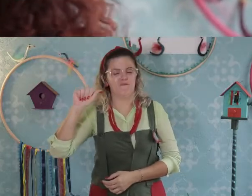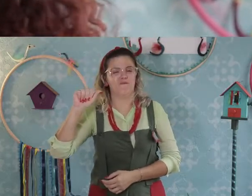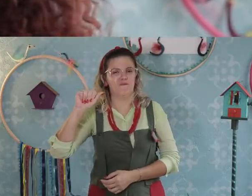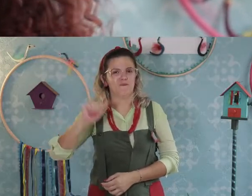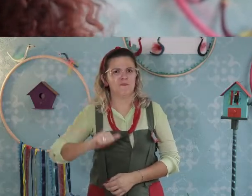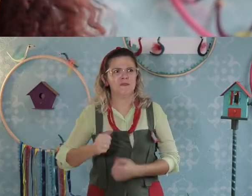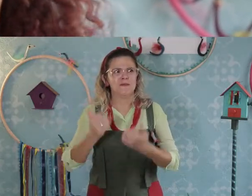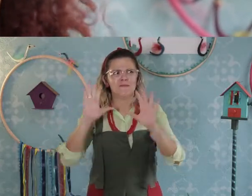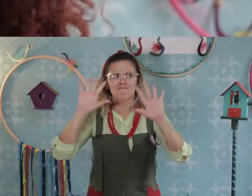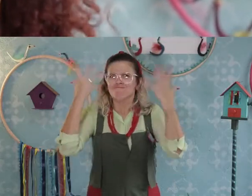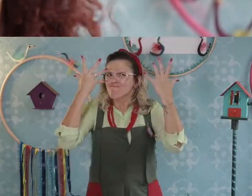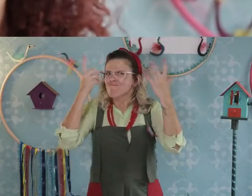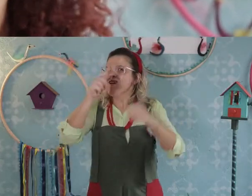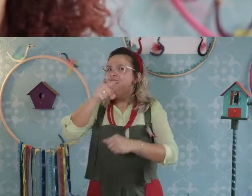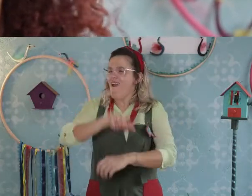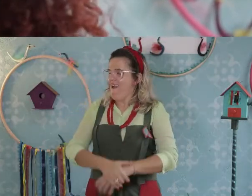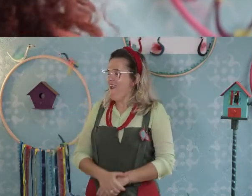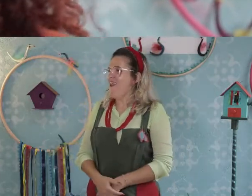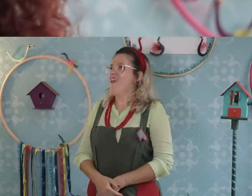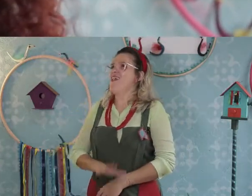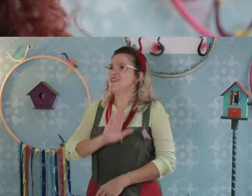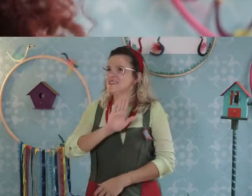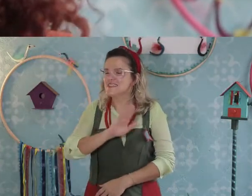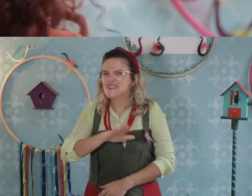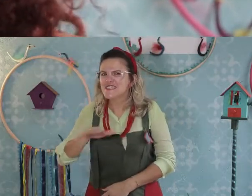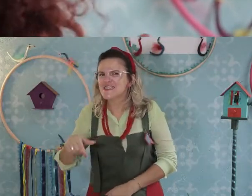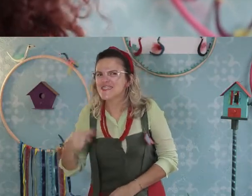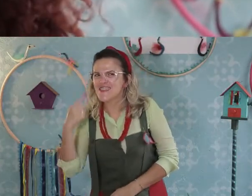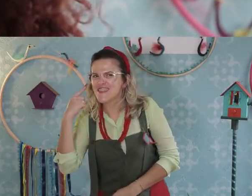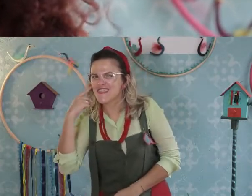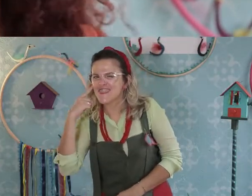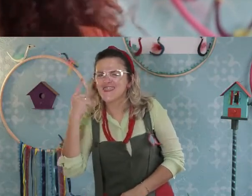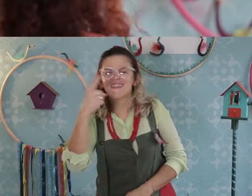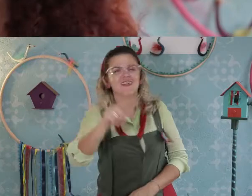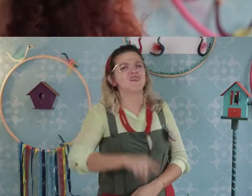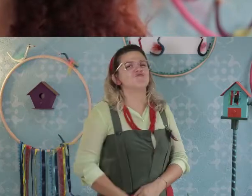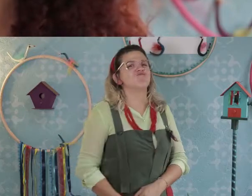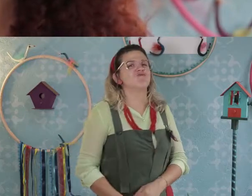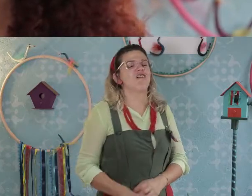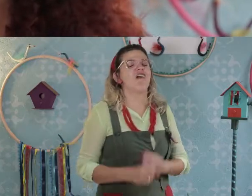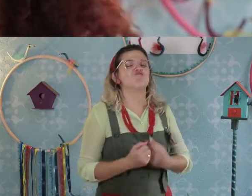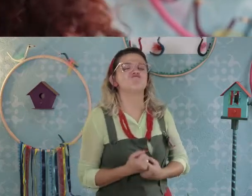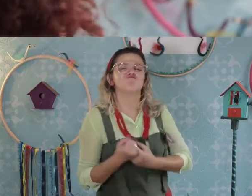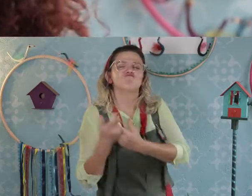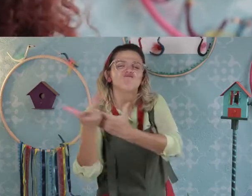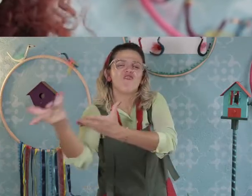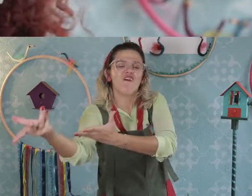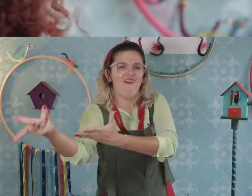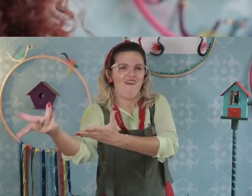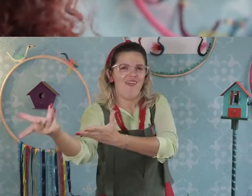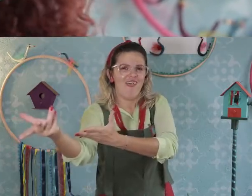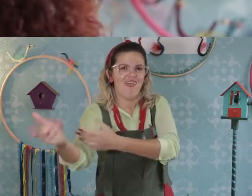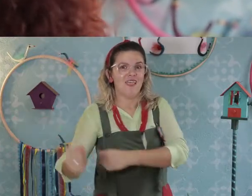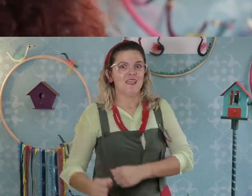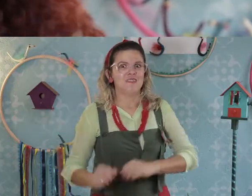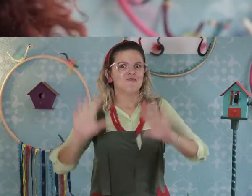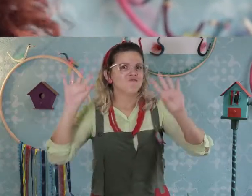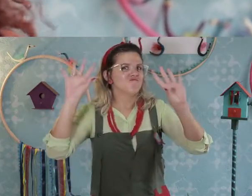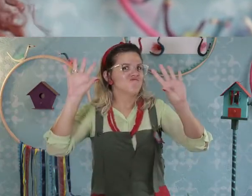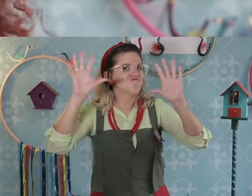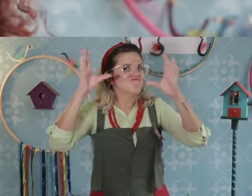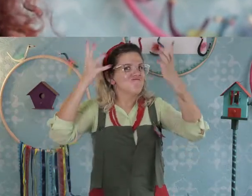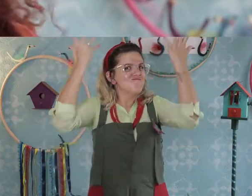ia fazer aniversário. E eles decidiram que iam distribuir convites e fazer